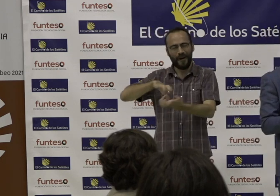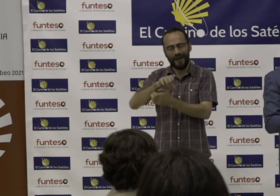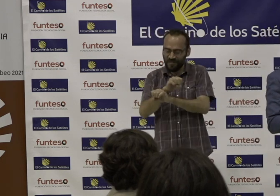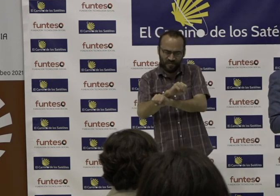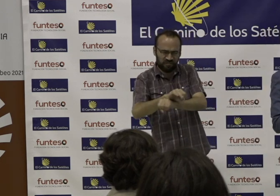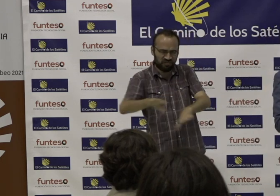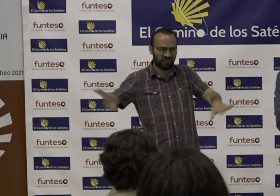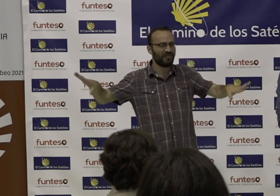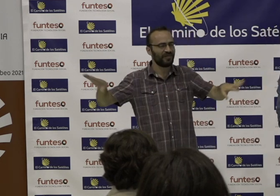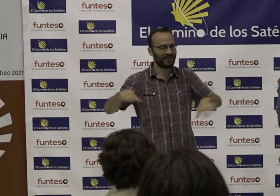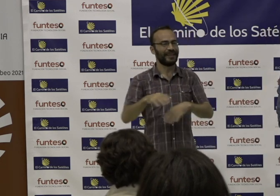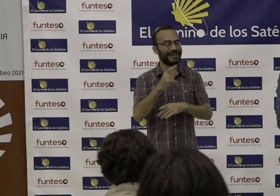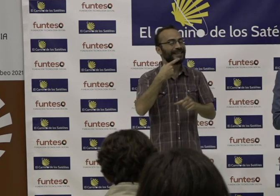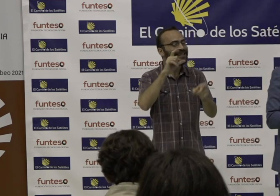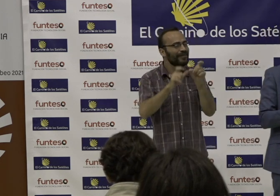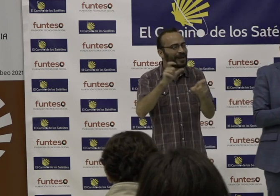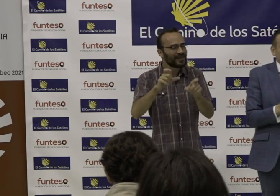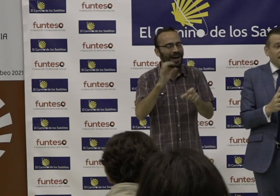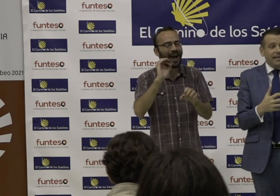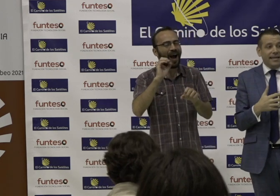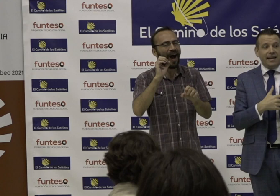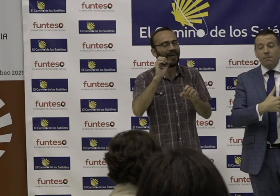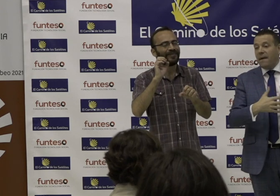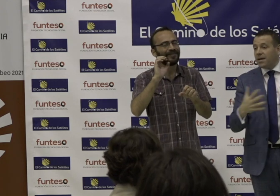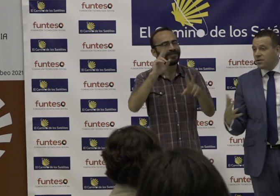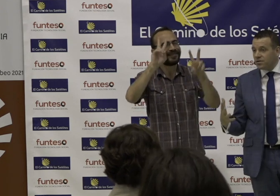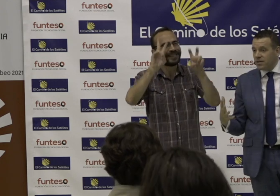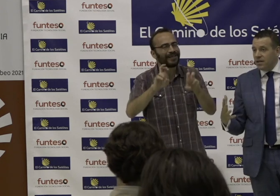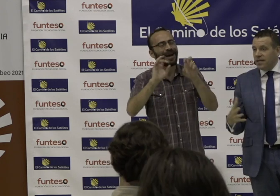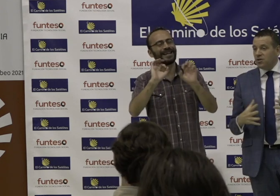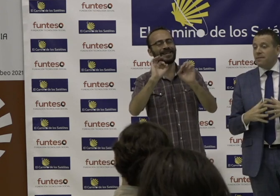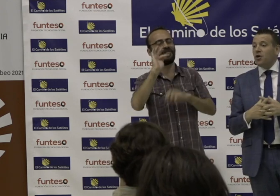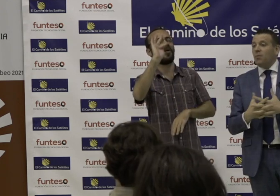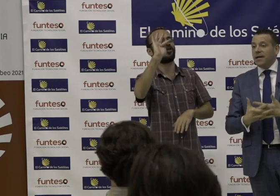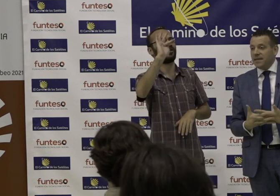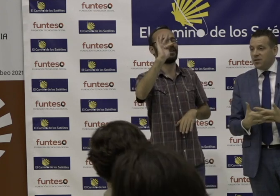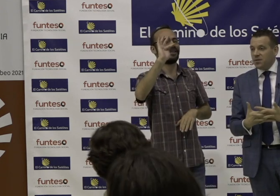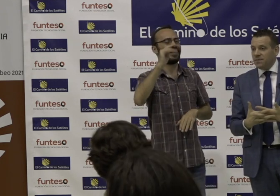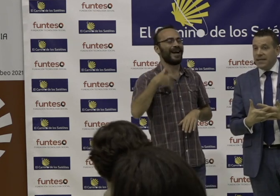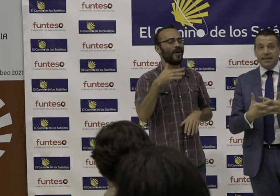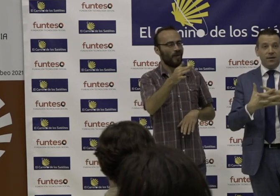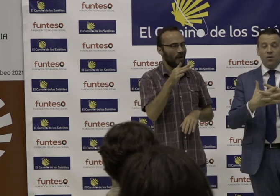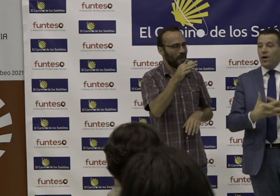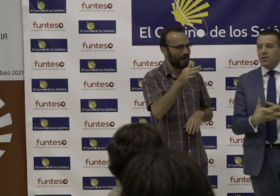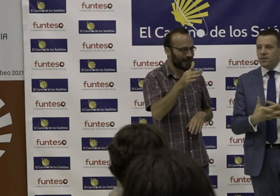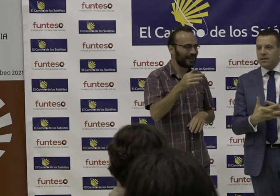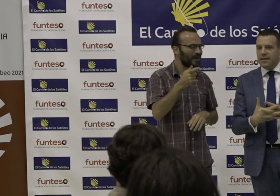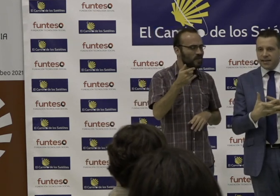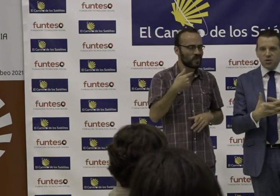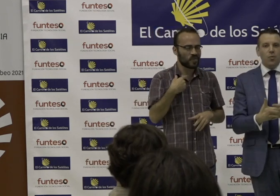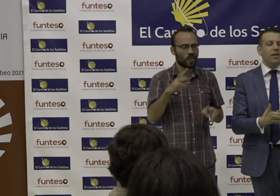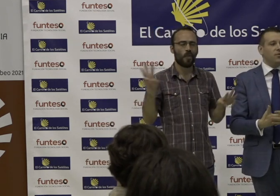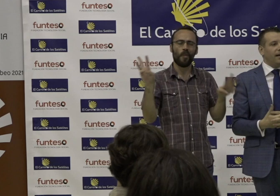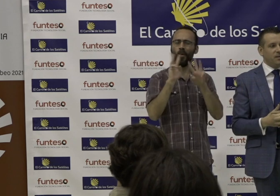esas cosas en las que eran buenas, esas cosas en las que eran mágicos y lo estaban compartiendo. Y dije, wow,